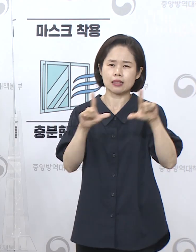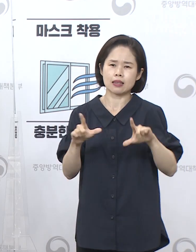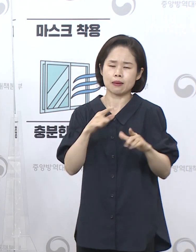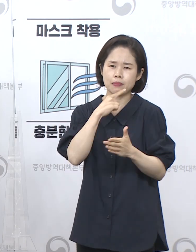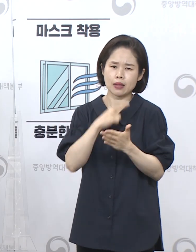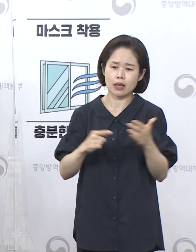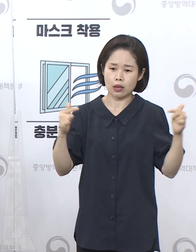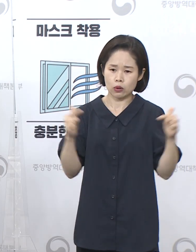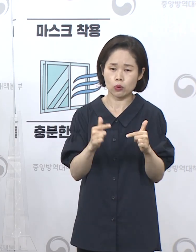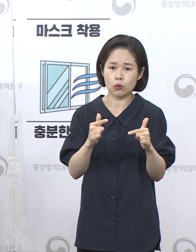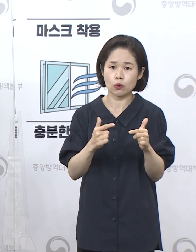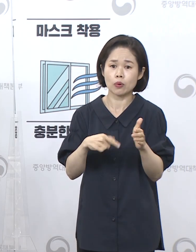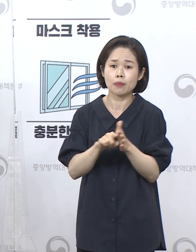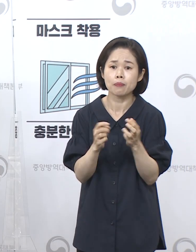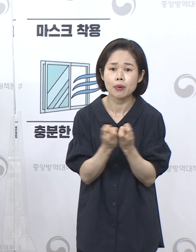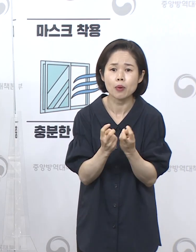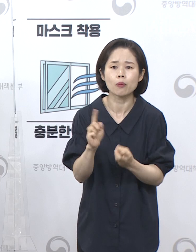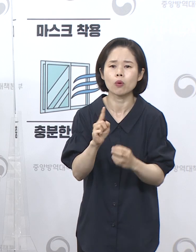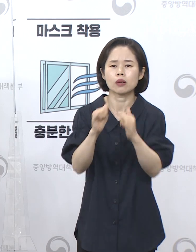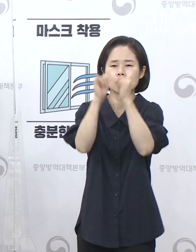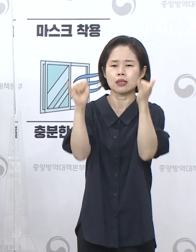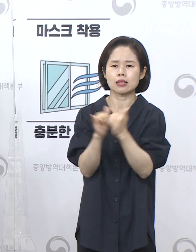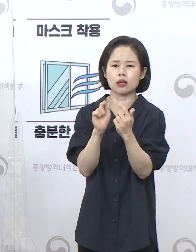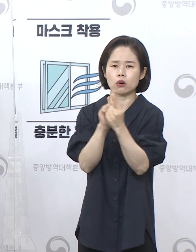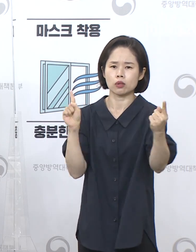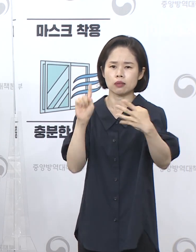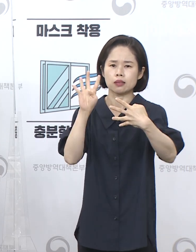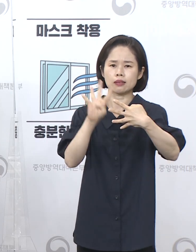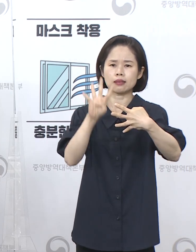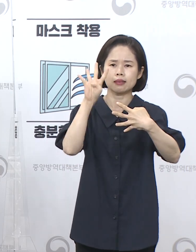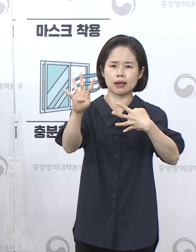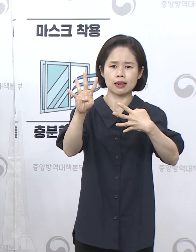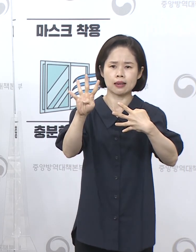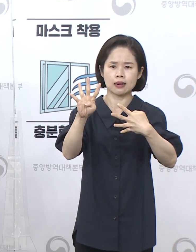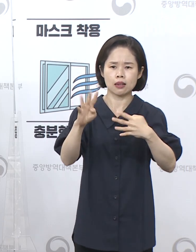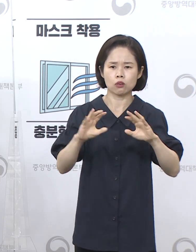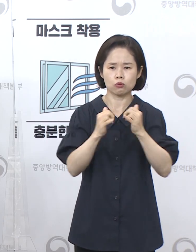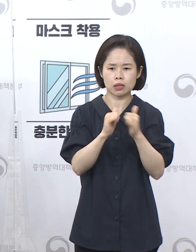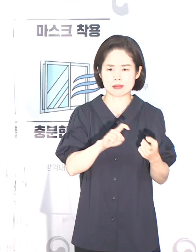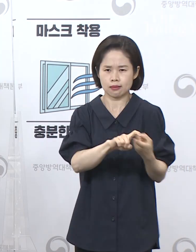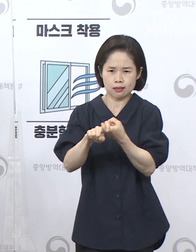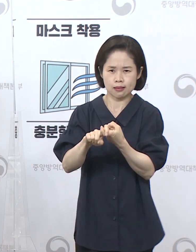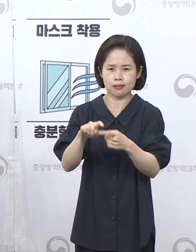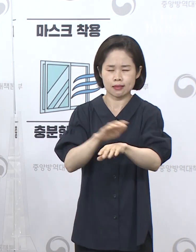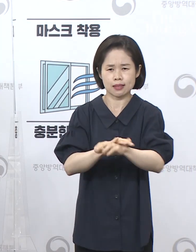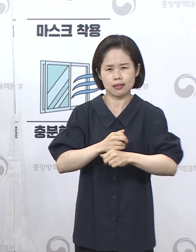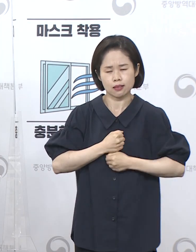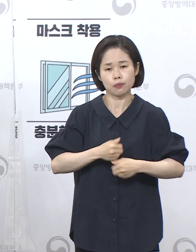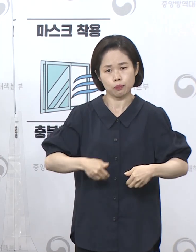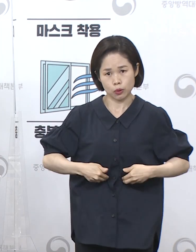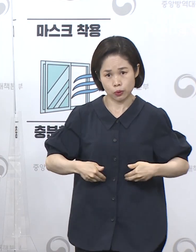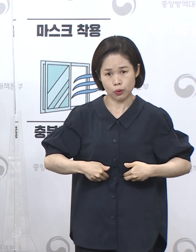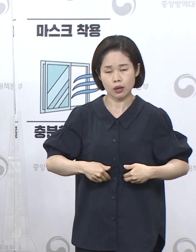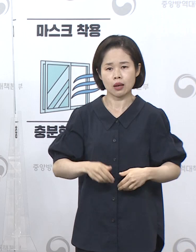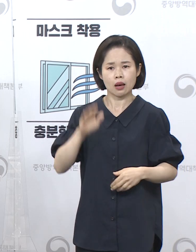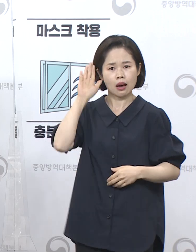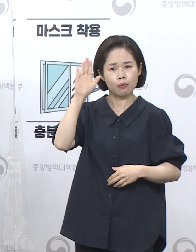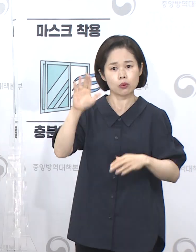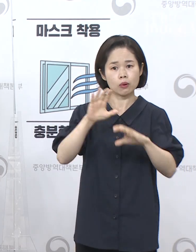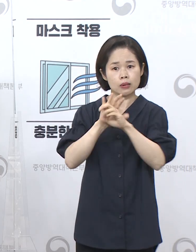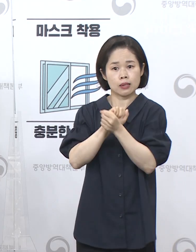길은 지금의 4단계 거리 두기를 단합해서 지키는 일입니다. 유행이 안정될 때까지는 대면